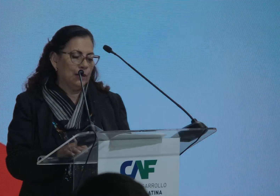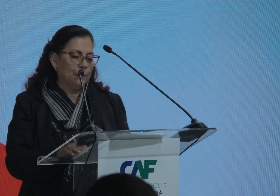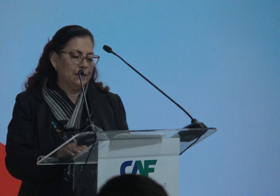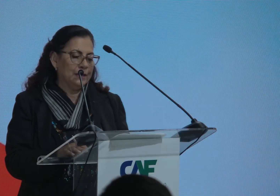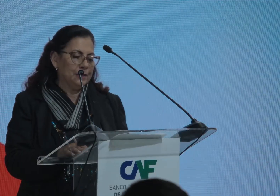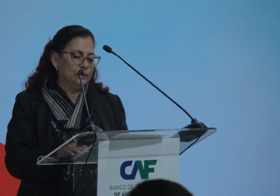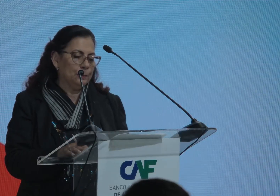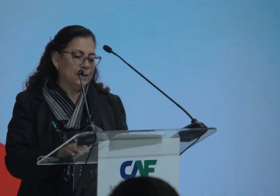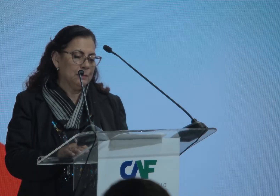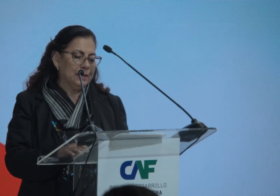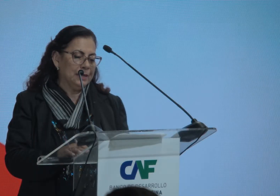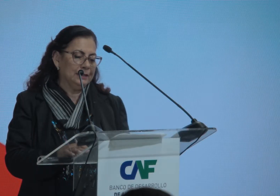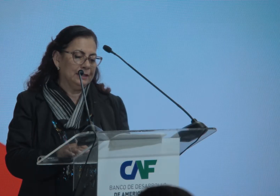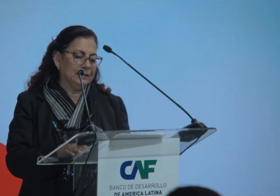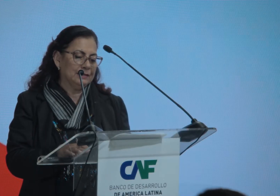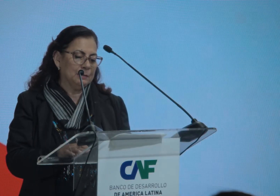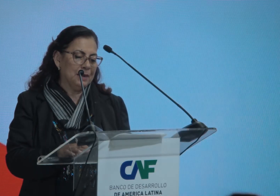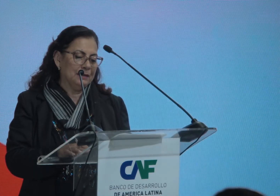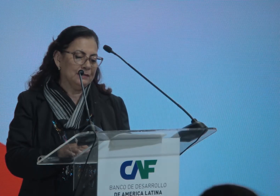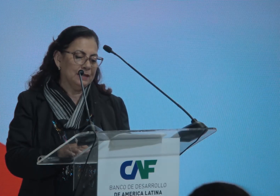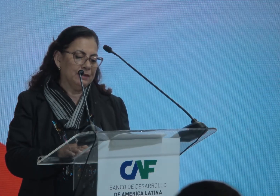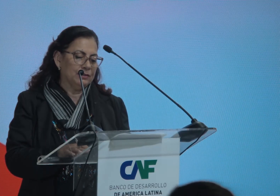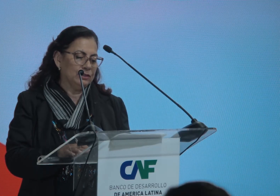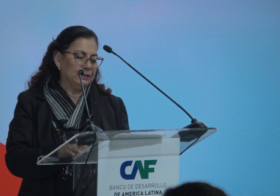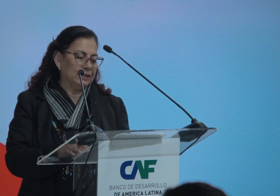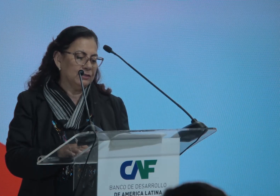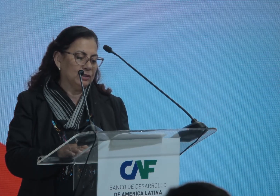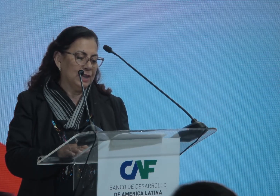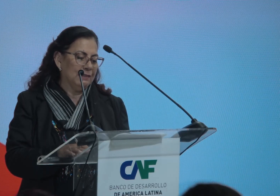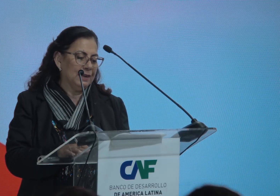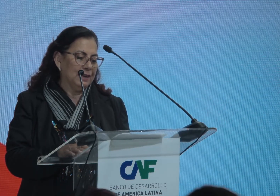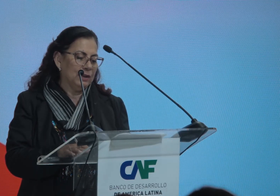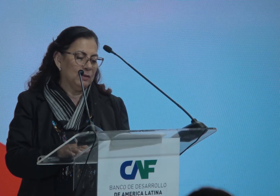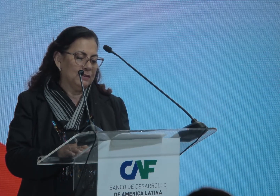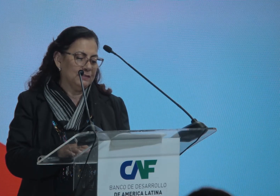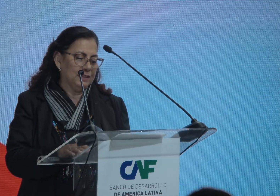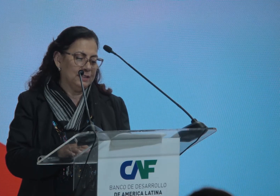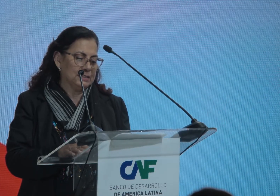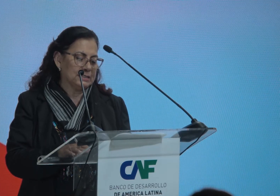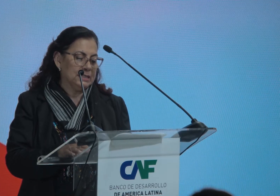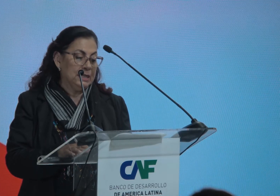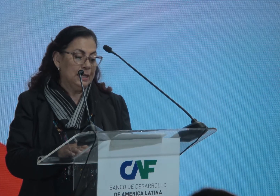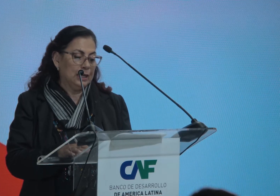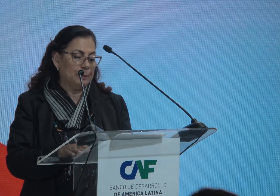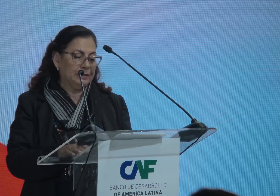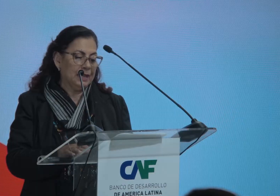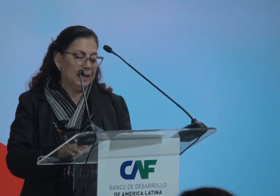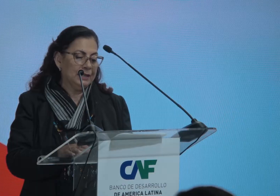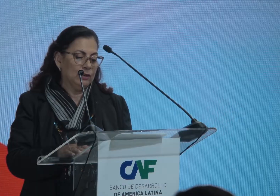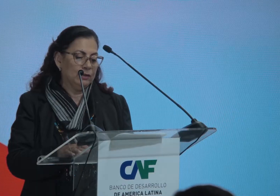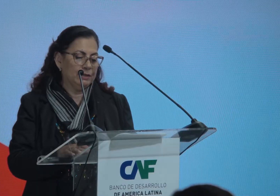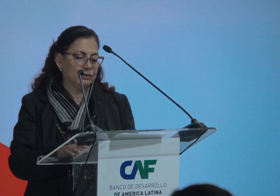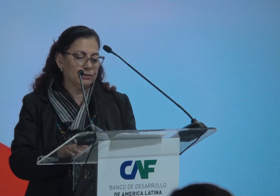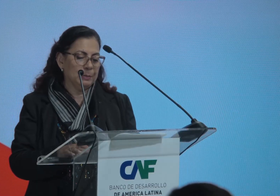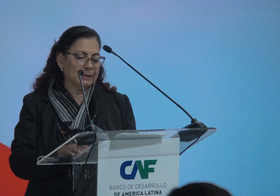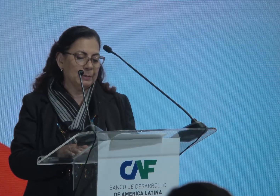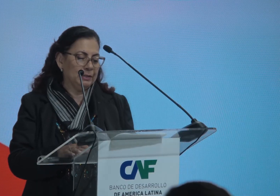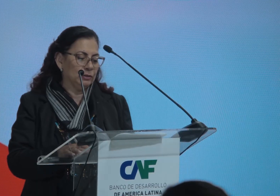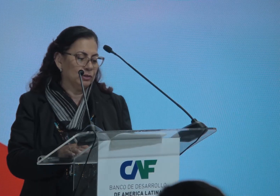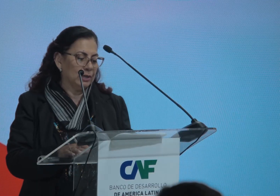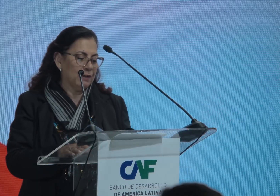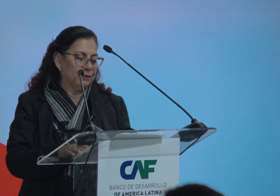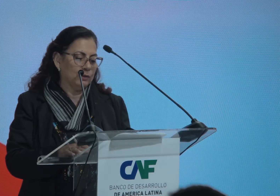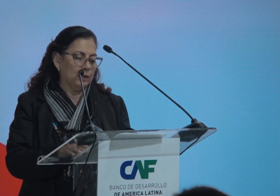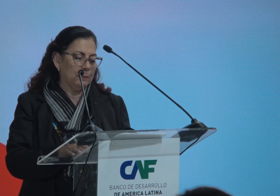el acompañamiento permanente en esta semana de celebración internacional de las lenguas de señas en la capital y en los diversos